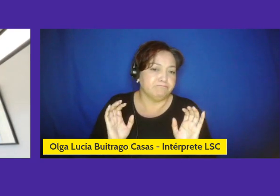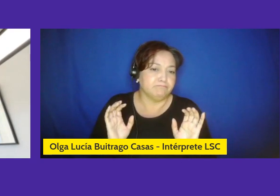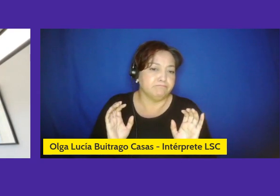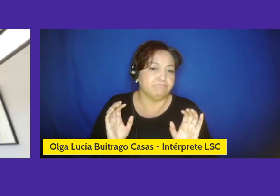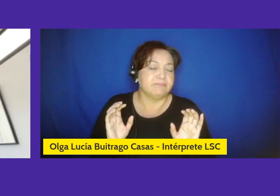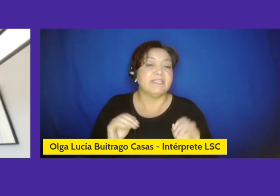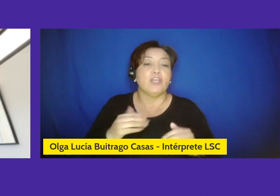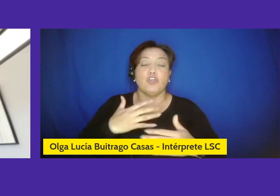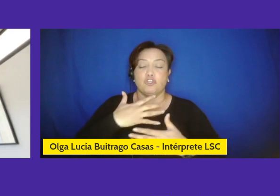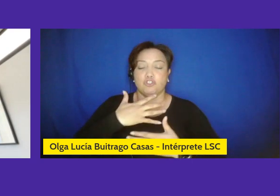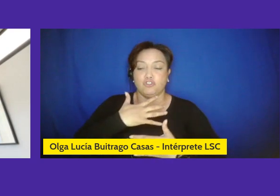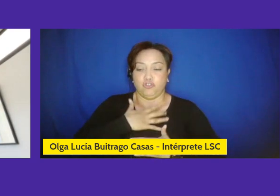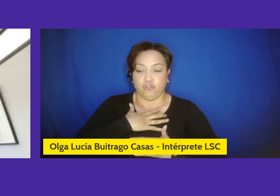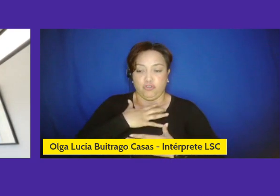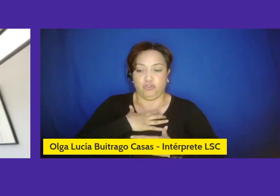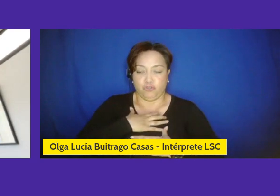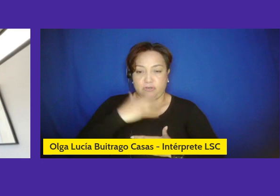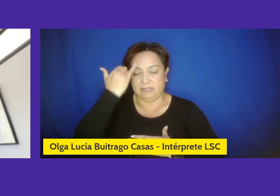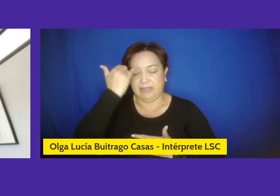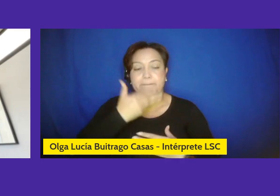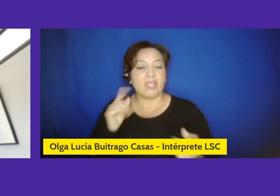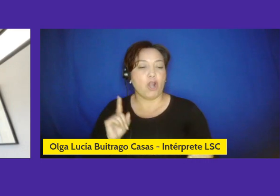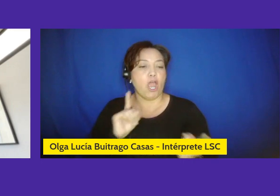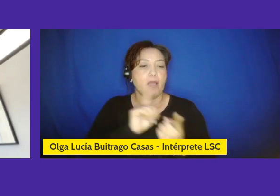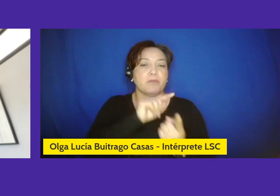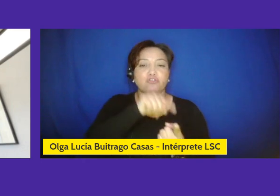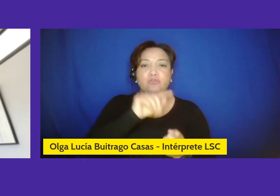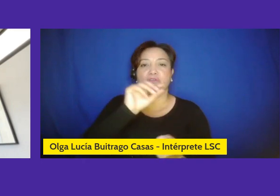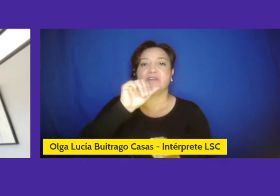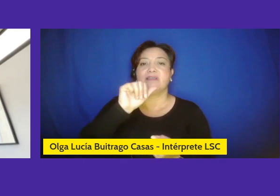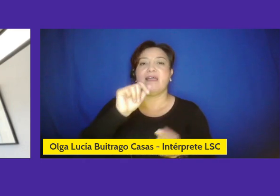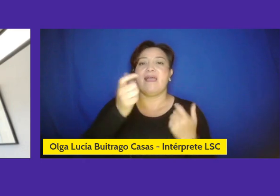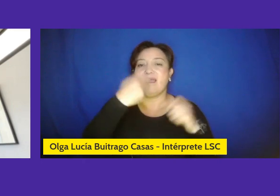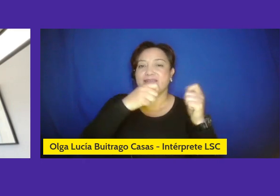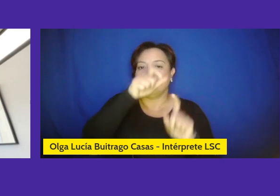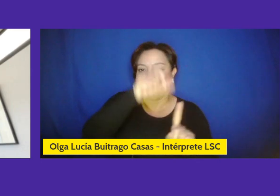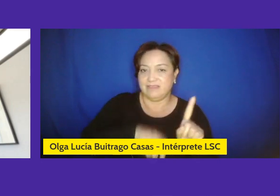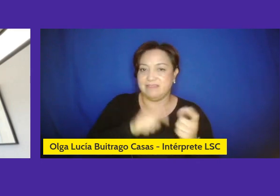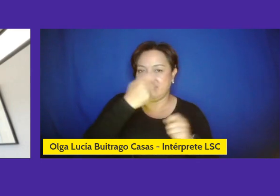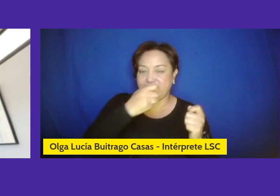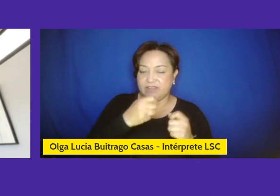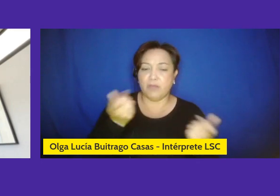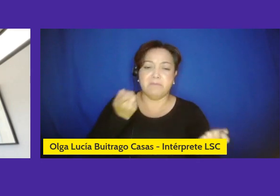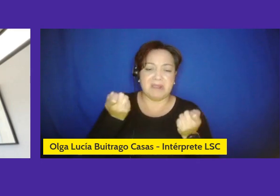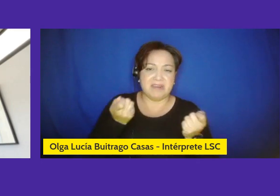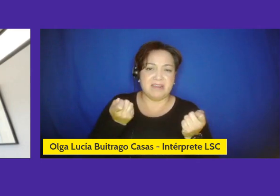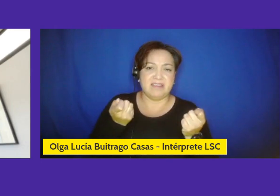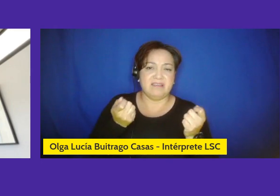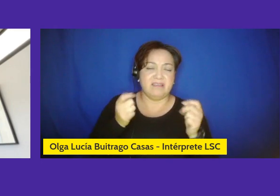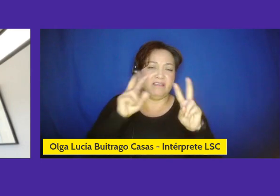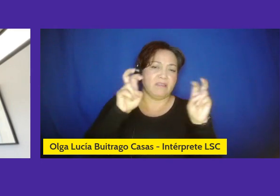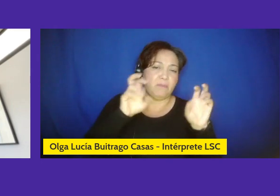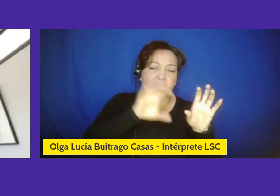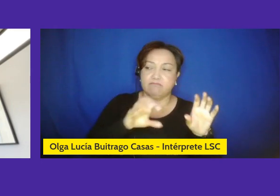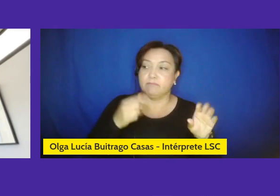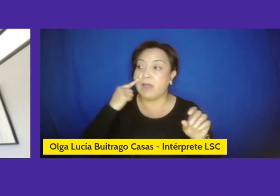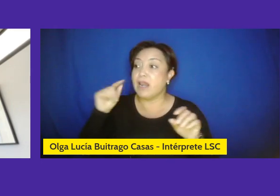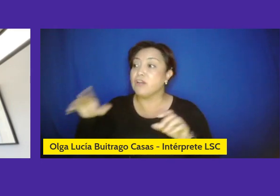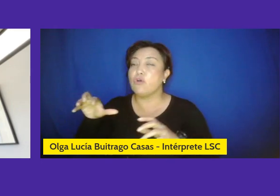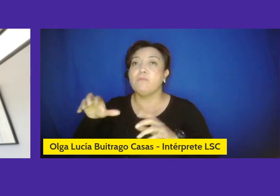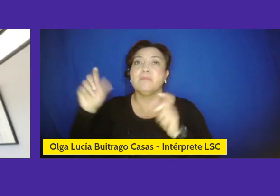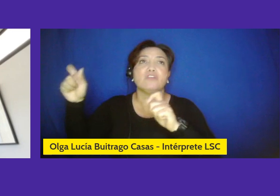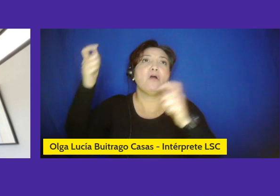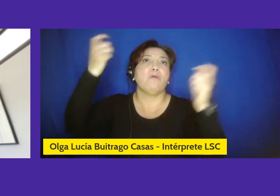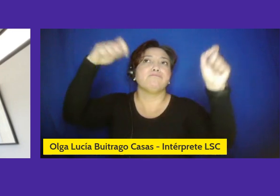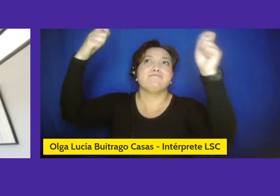Yo soy de la idea más de ir con un agente de venta que maneje tu contenido que ir con varios distribuidores.